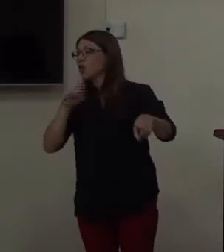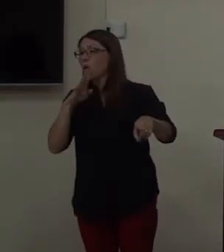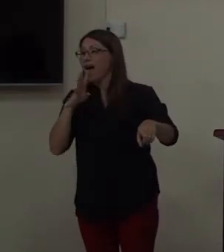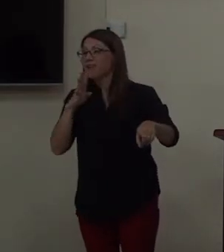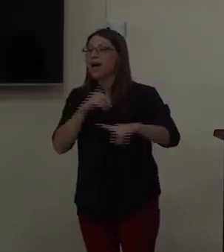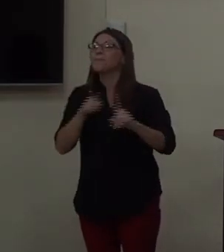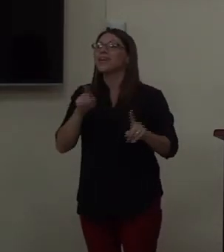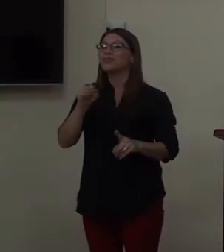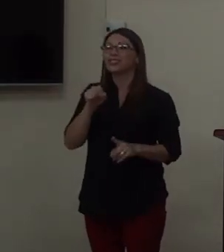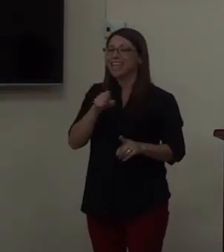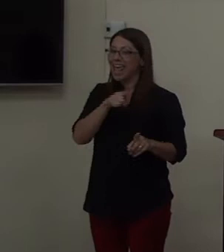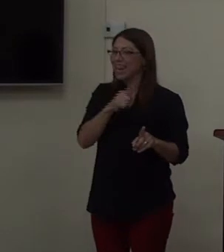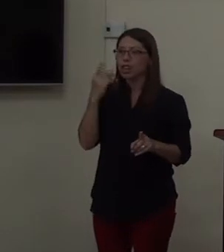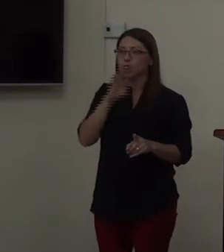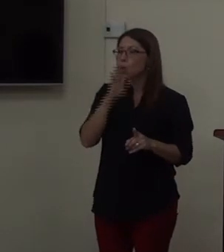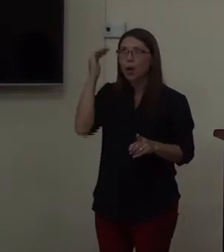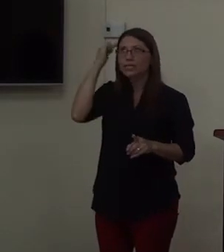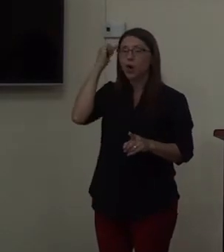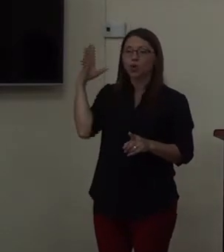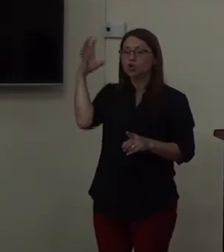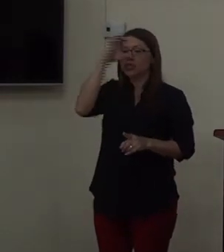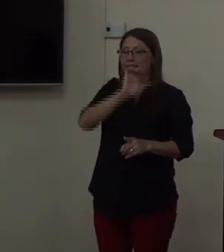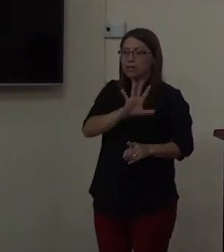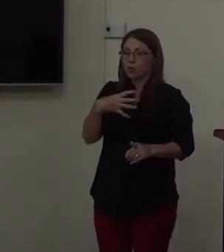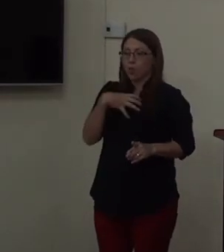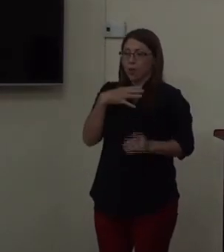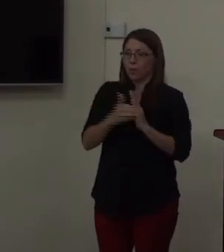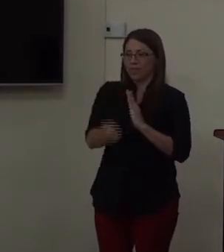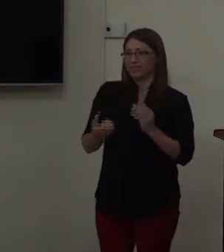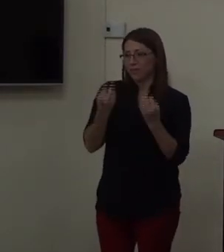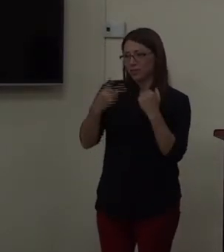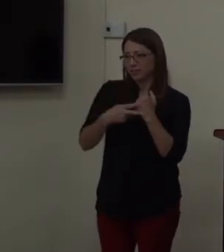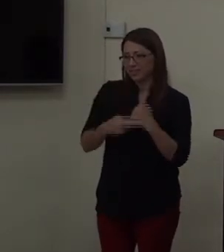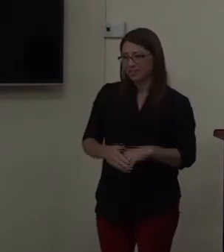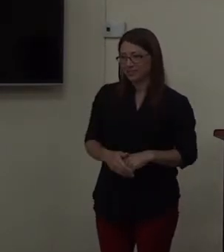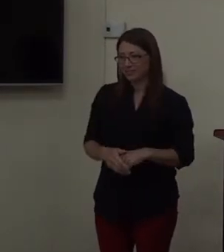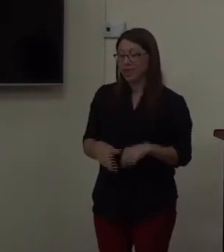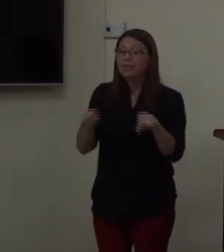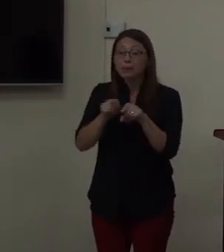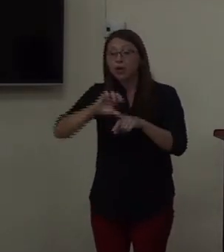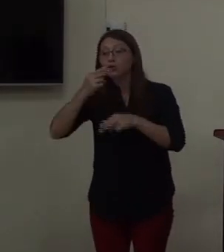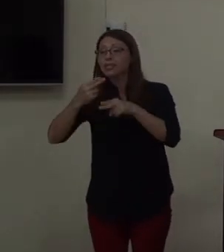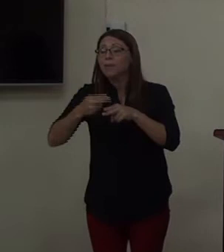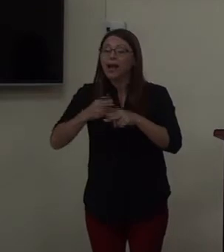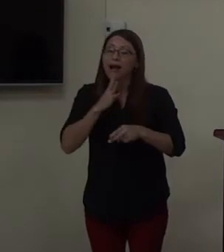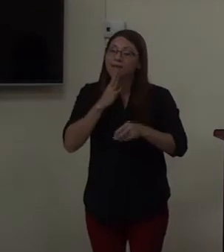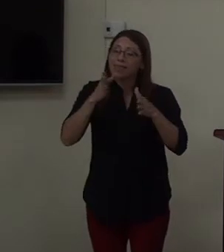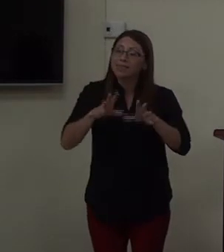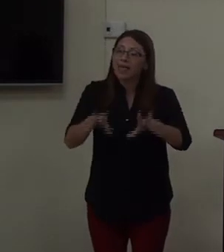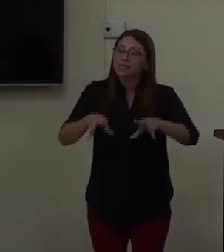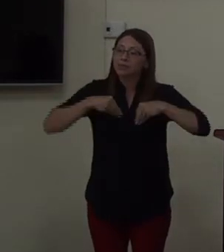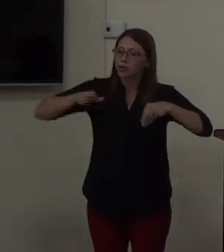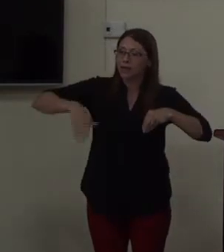no es consciente de su competencia muchas veces. Están por ahí también los hablantes de adquisición tardía. Estos son muy